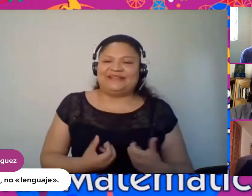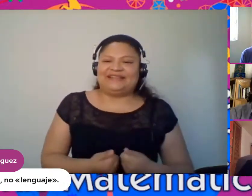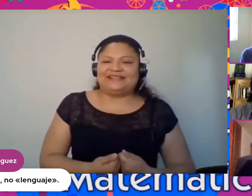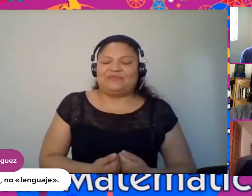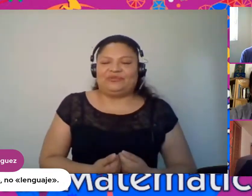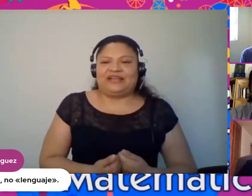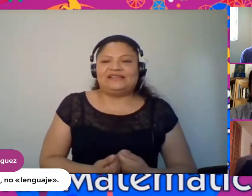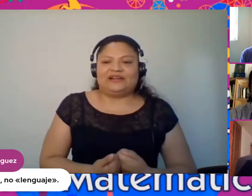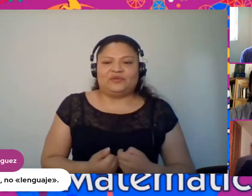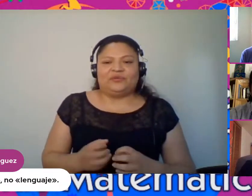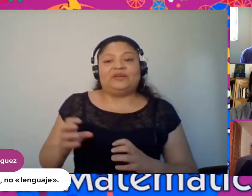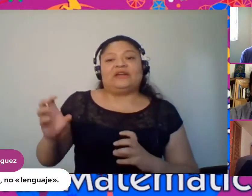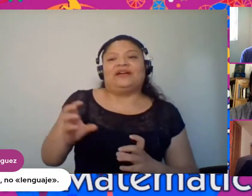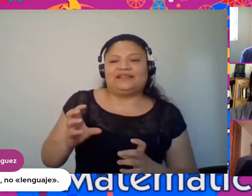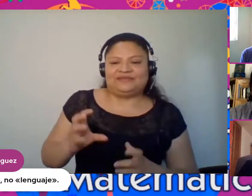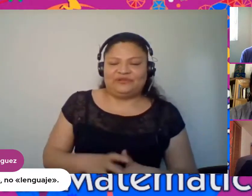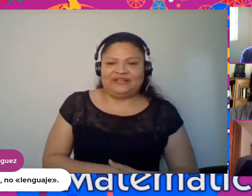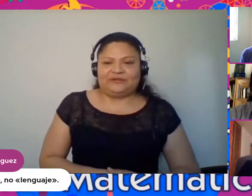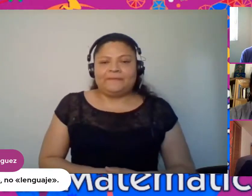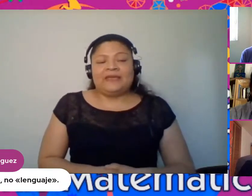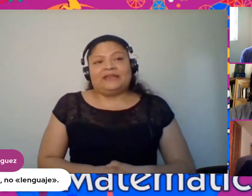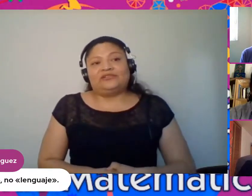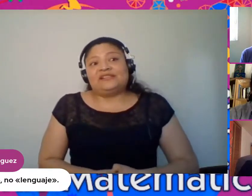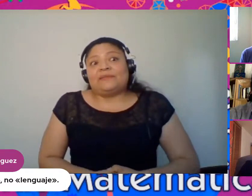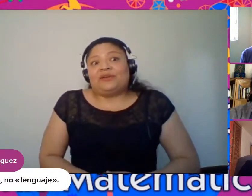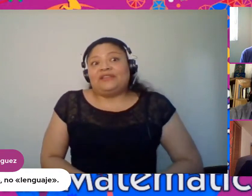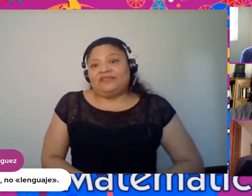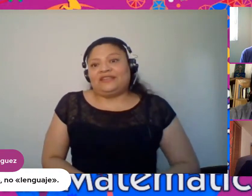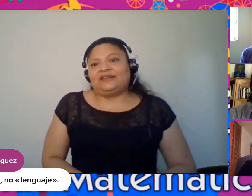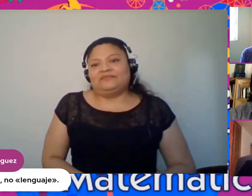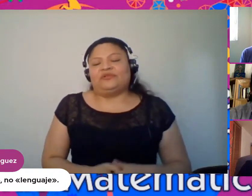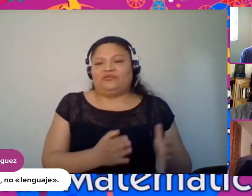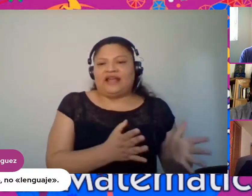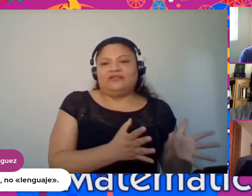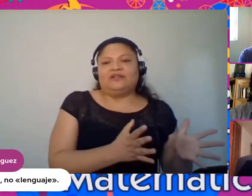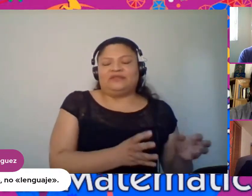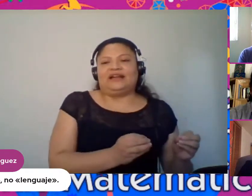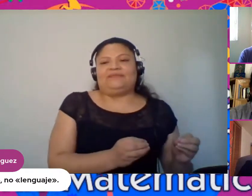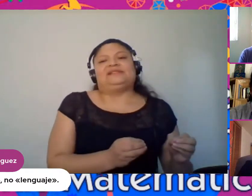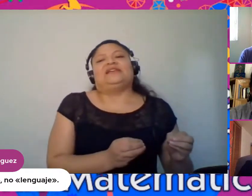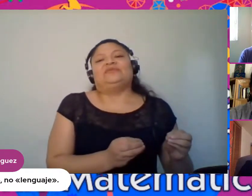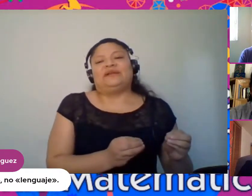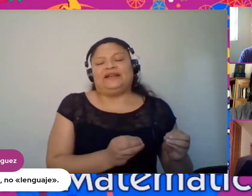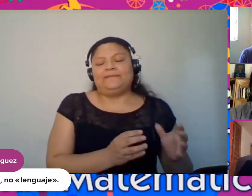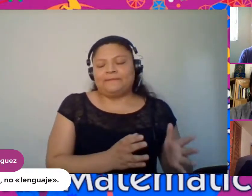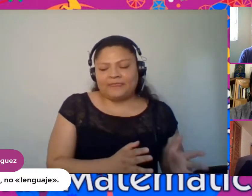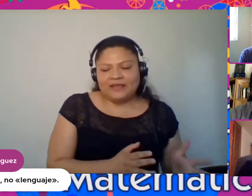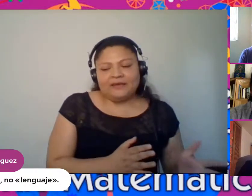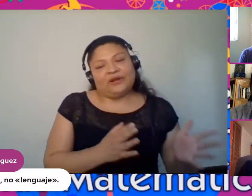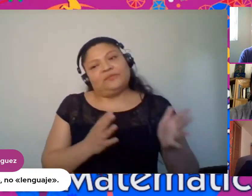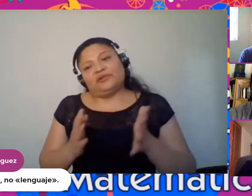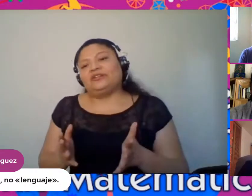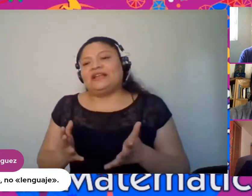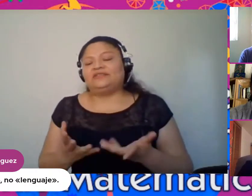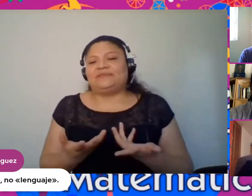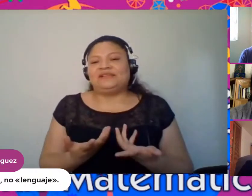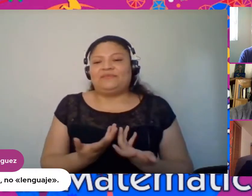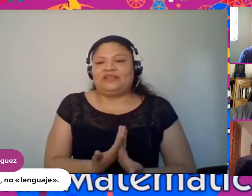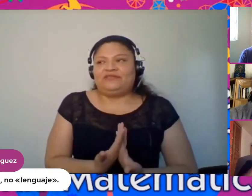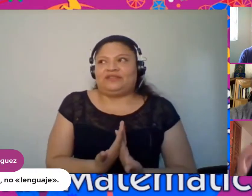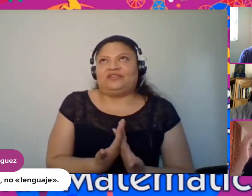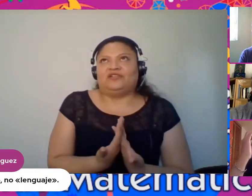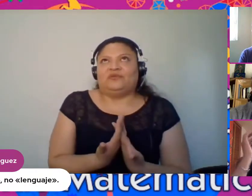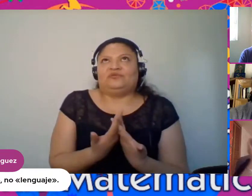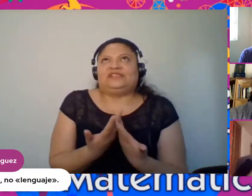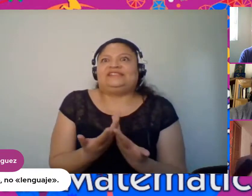de las matemáticas, que podría ser como un lenguaje simbólico. Entonces, se puede definir, por un lado, como una capacidad humana, pero por otro lado, también